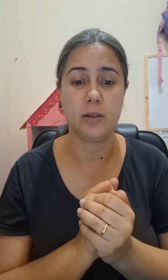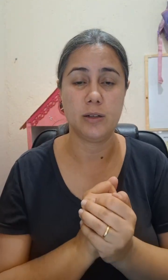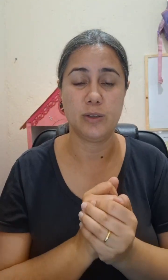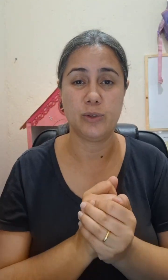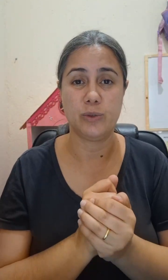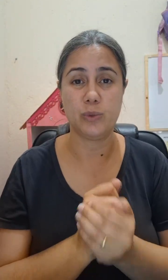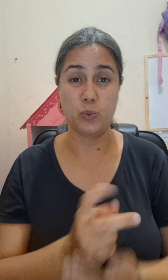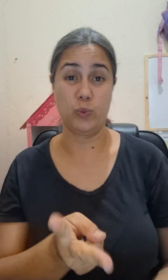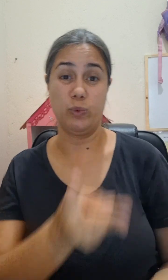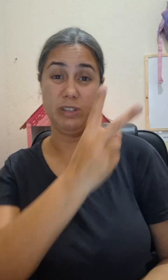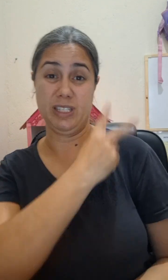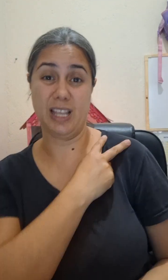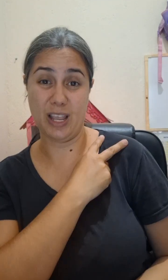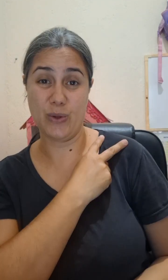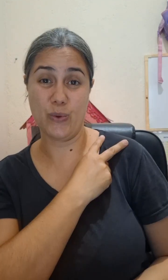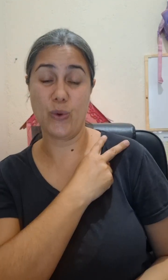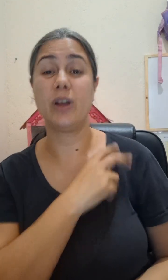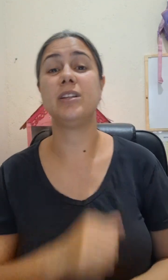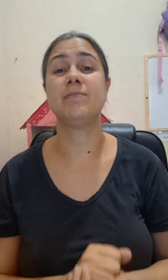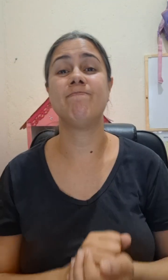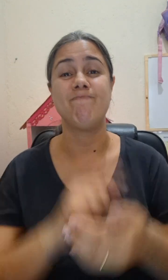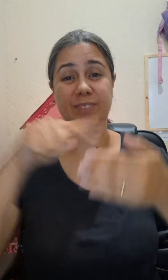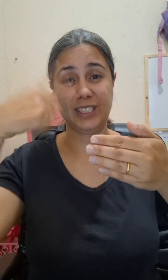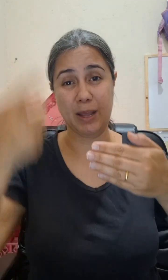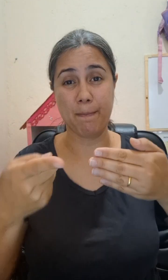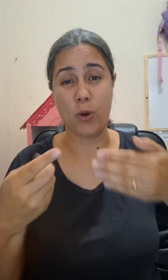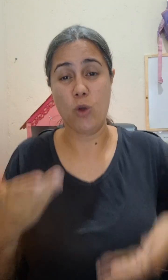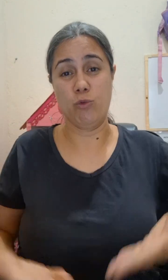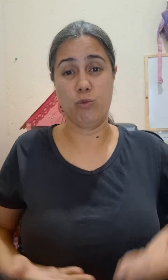são os senhores e depois os servos.